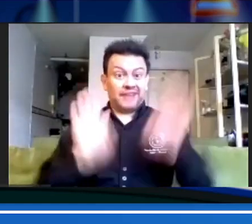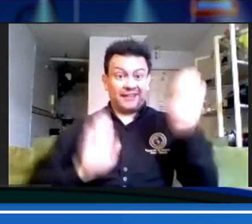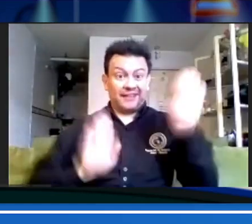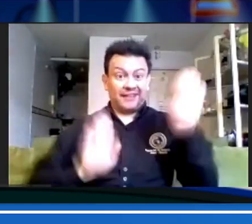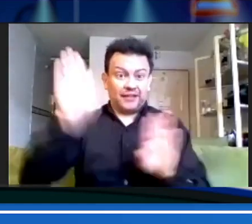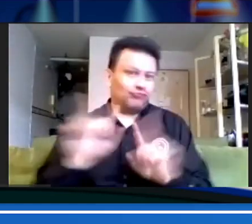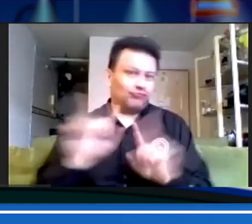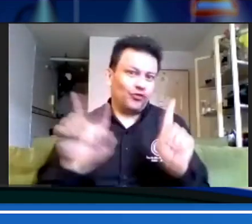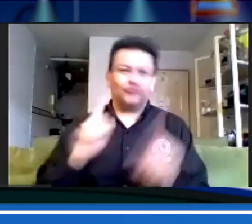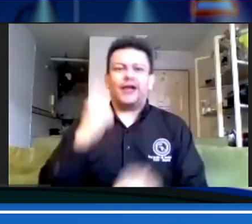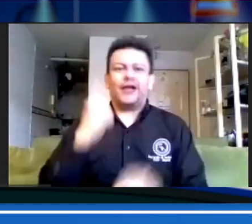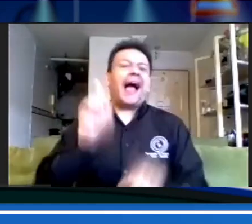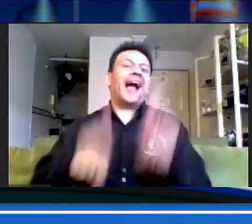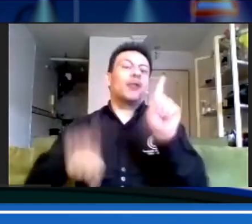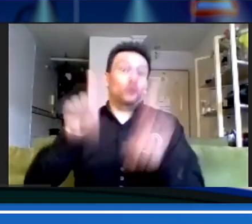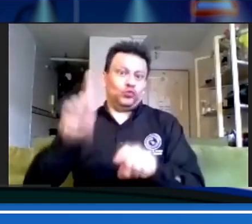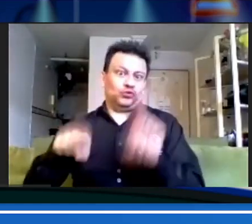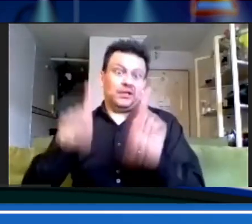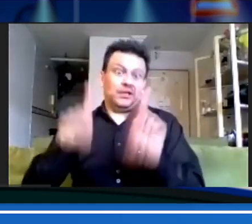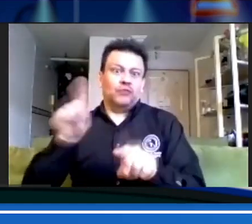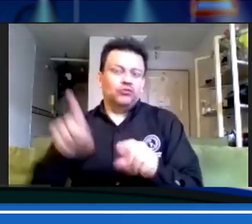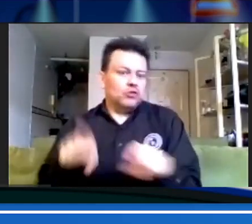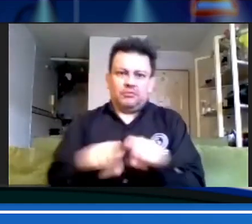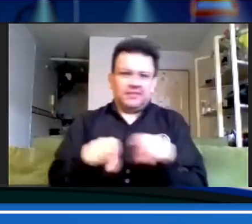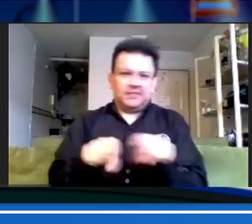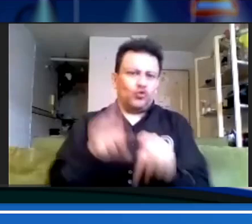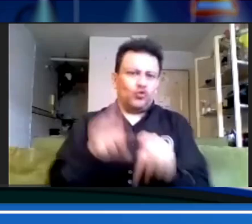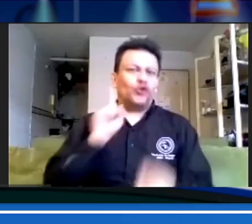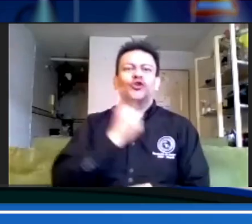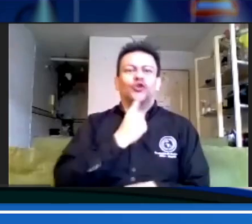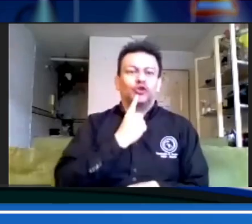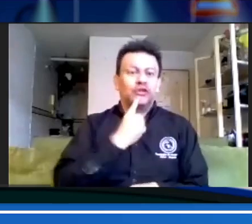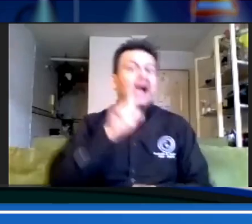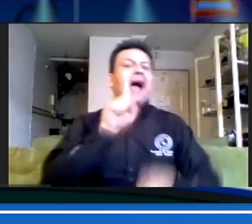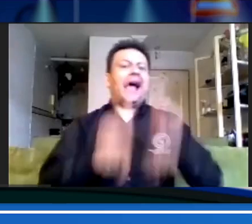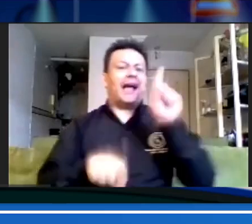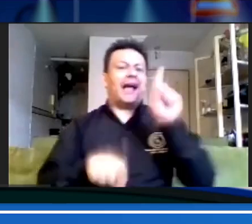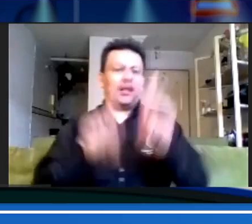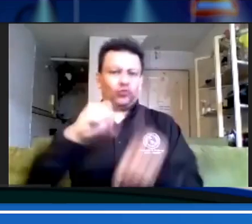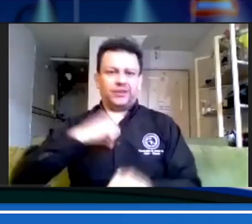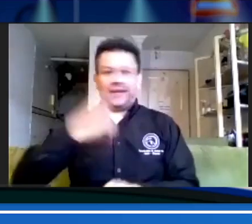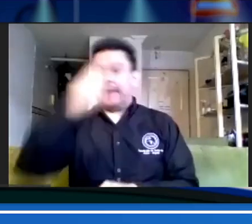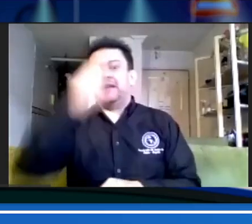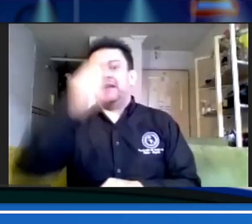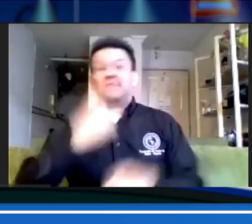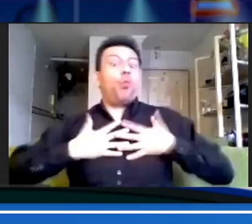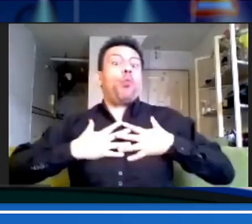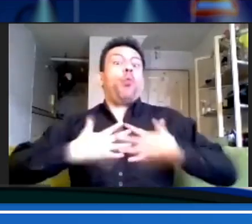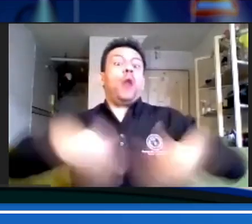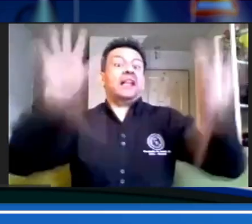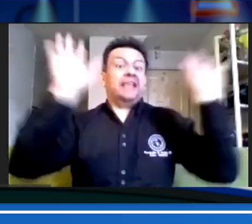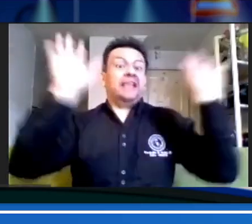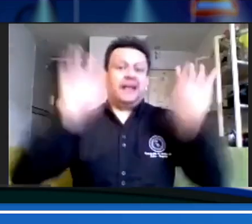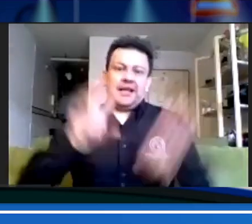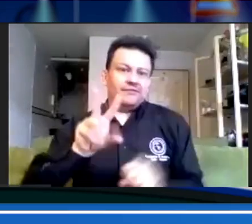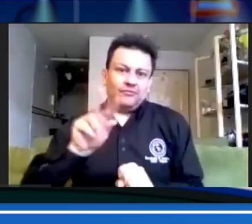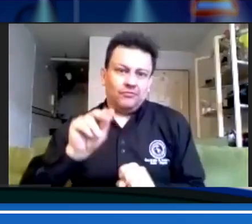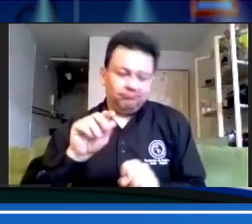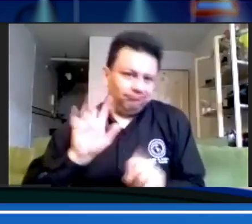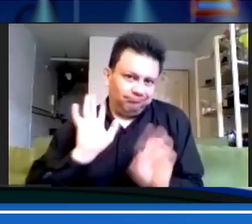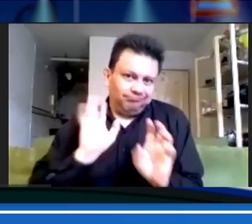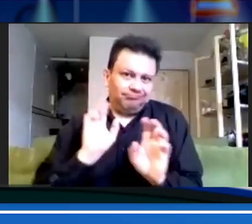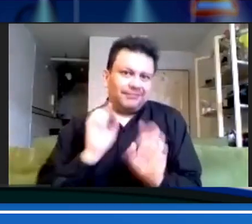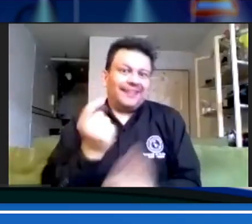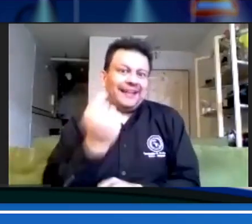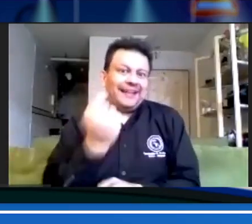las personas, tienen el perfil para diferentes representantes, pero es igual, las personas sordas también tienen diferentes